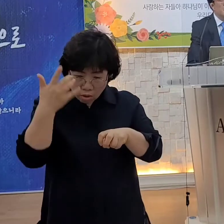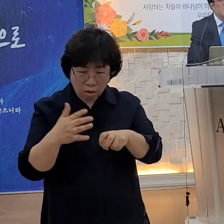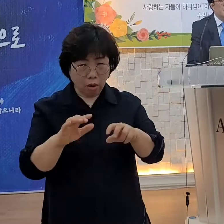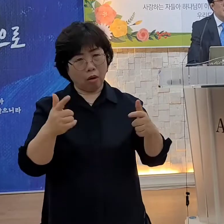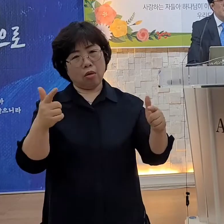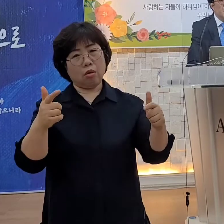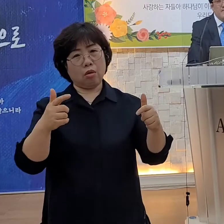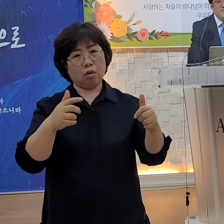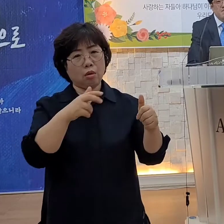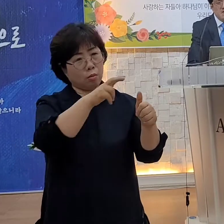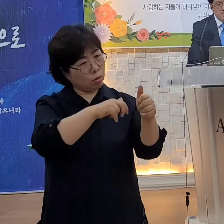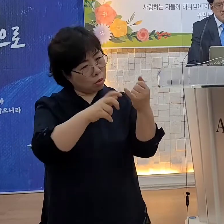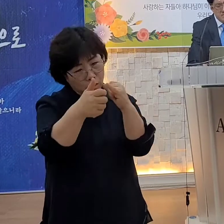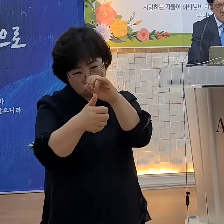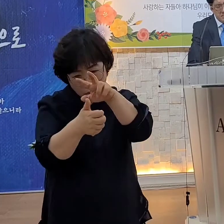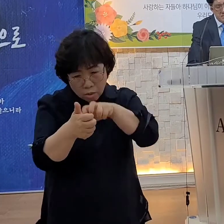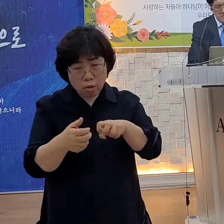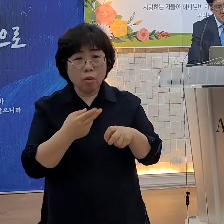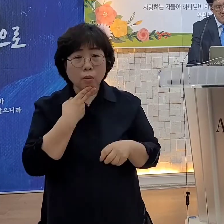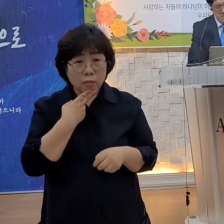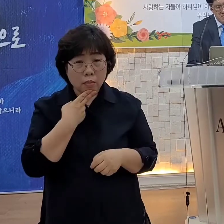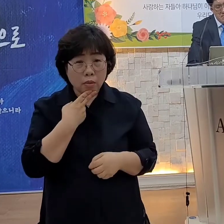않습니다. 안 미워해요.